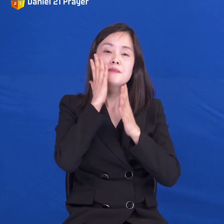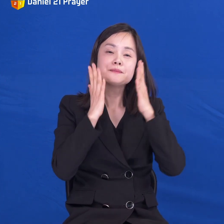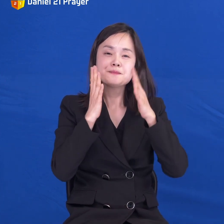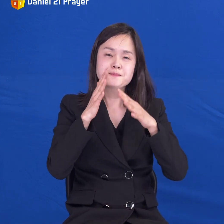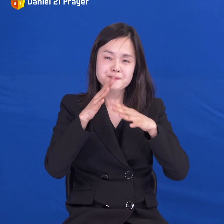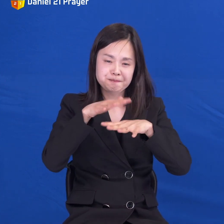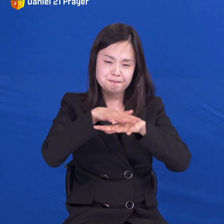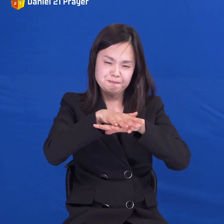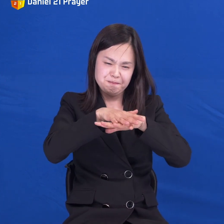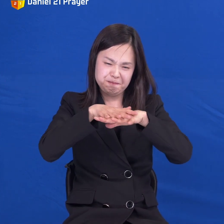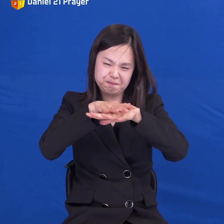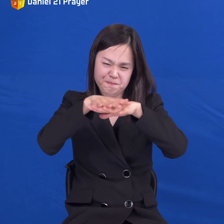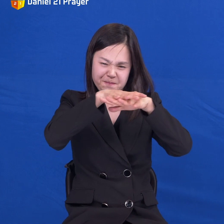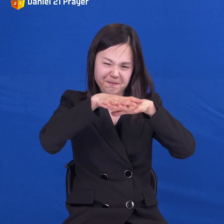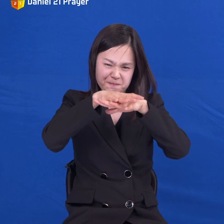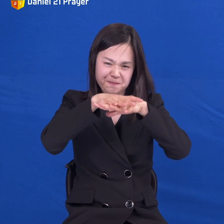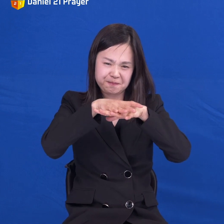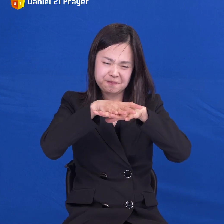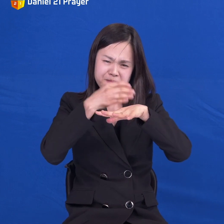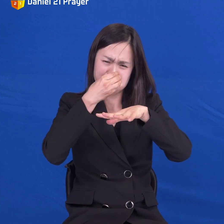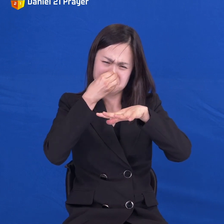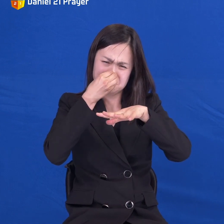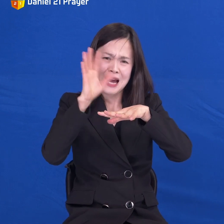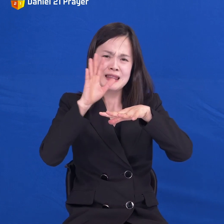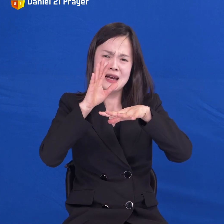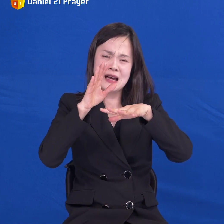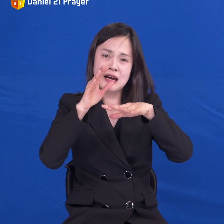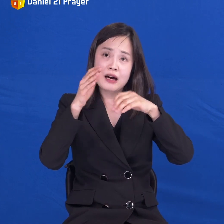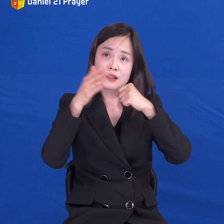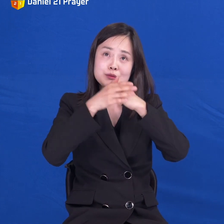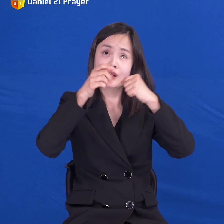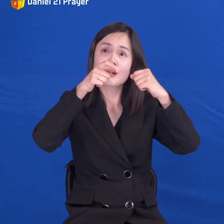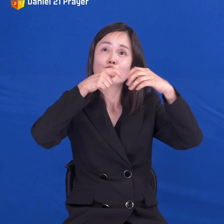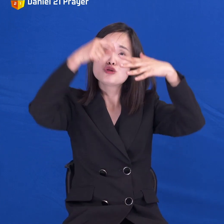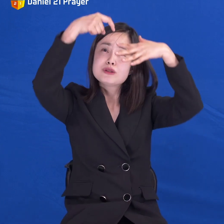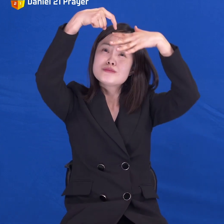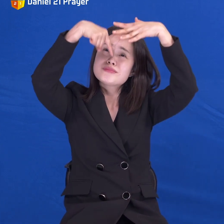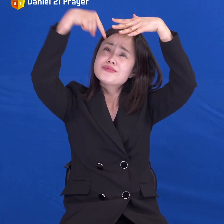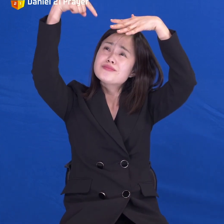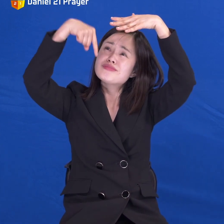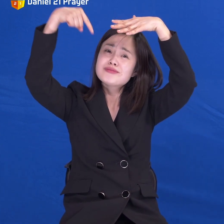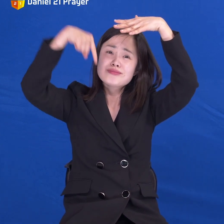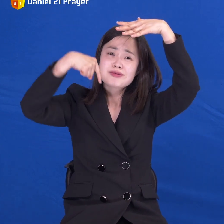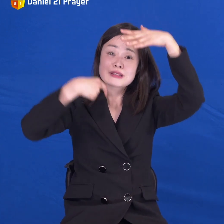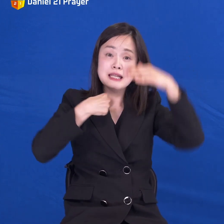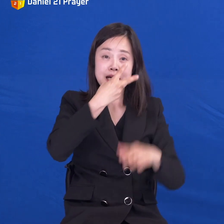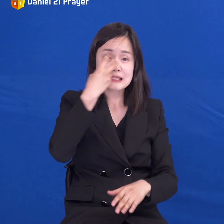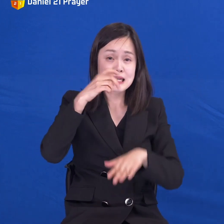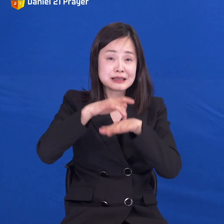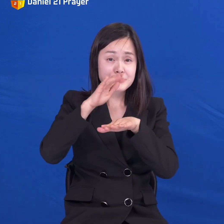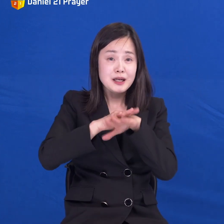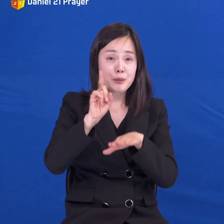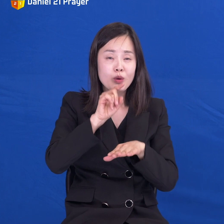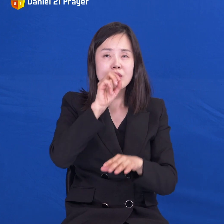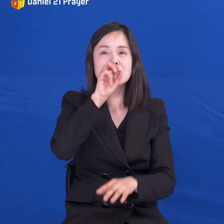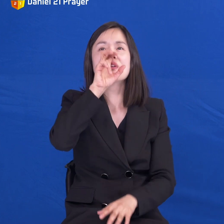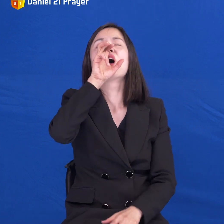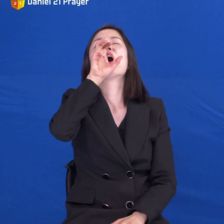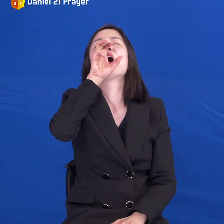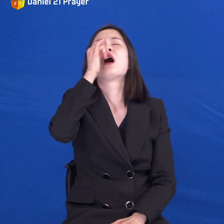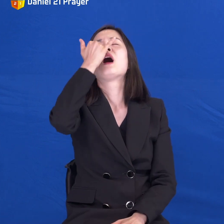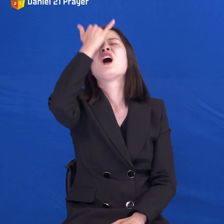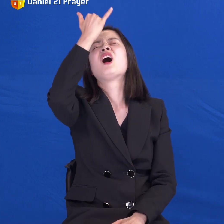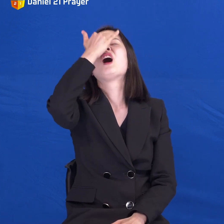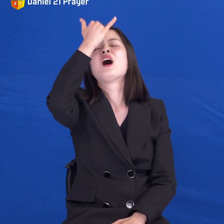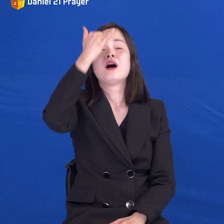내리면 비가 셉니다. 그리고 또 제가 결정적인 습관이 있는데, 잠을 잘 때 입을 벌리고 잡니다. 불편해해요. 그래서